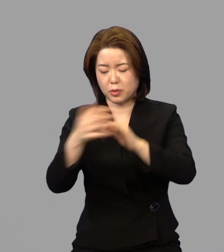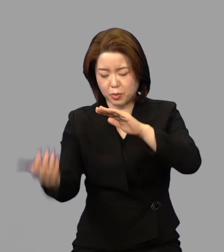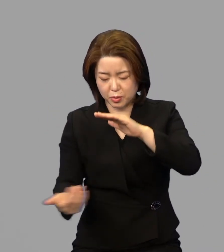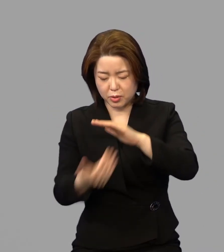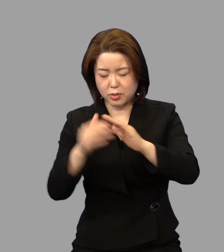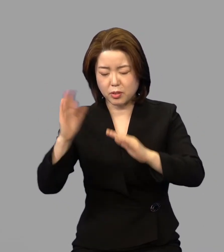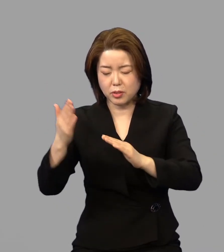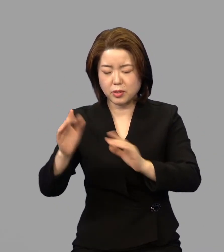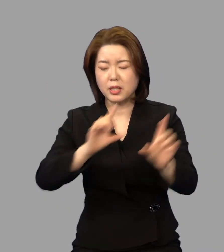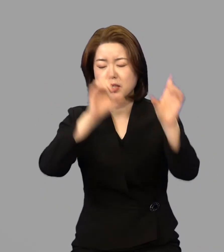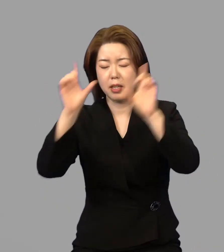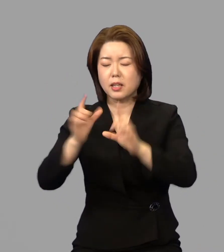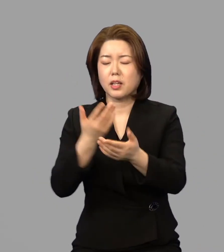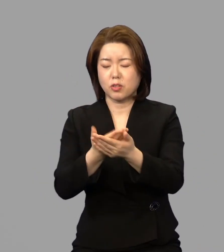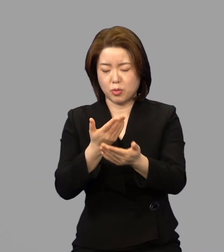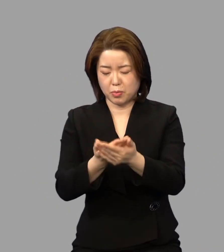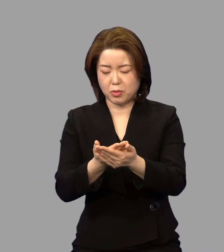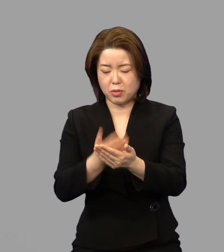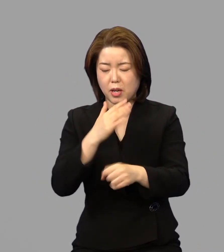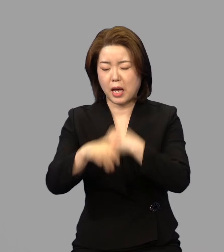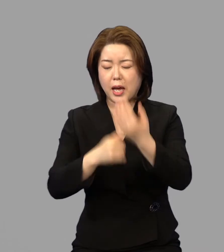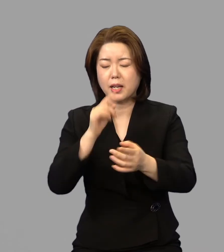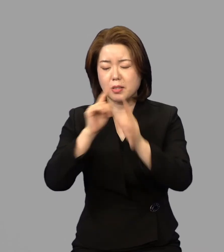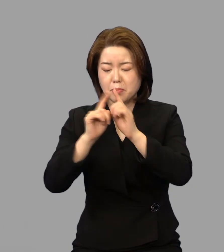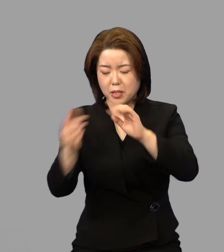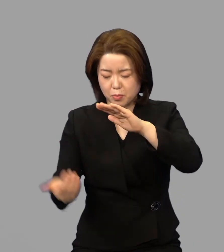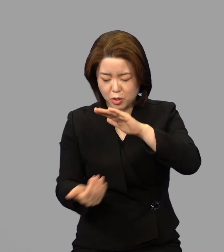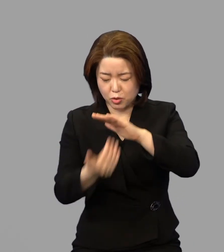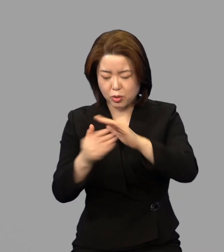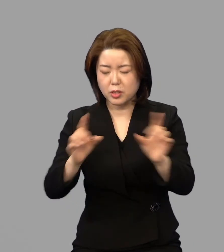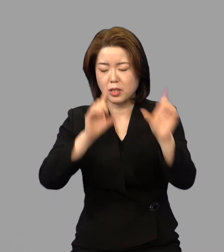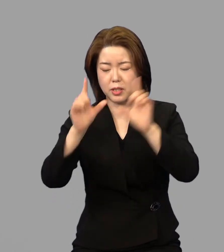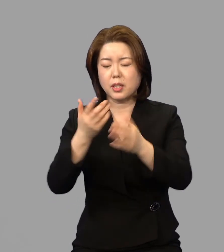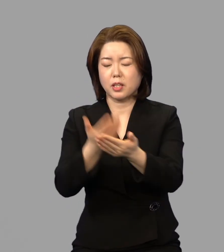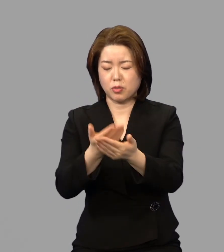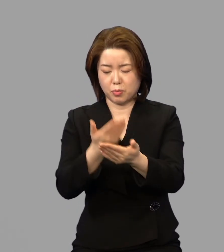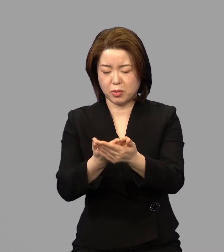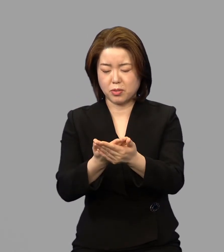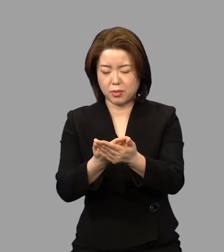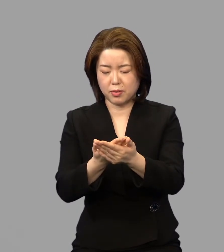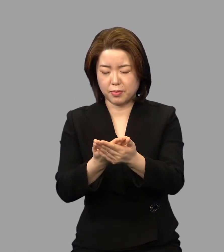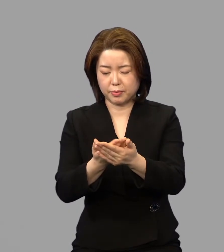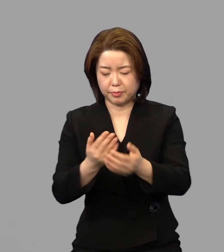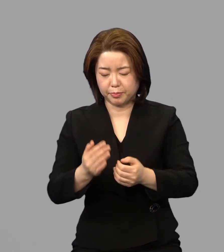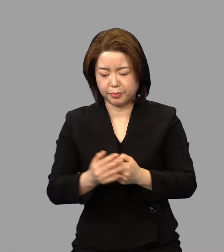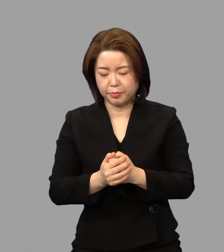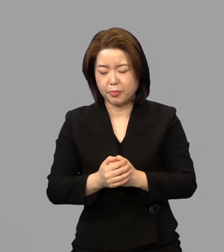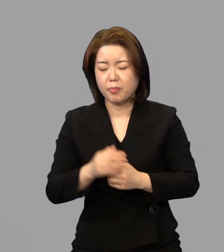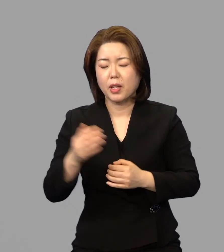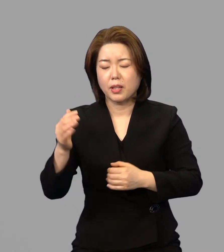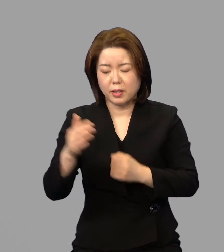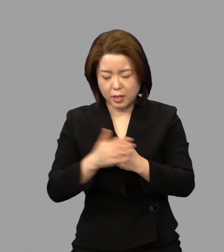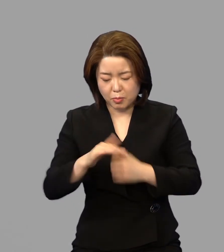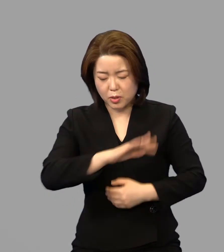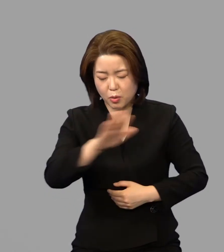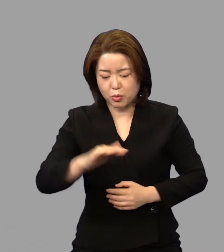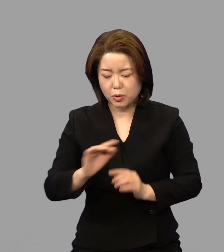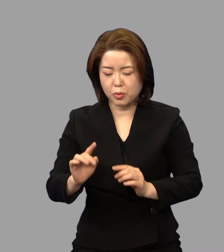삶을 살게 하소서. 하나님의 말씀이 이루어진 삶을 살게 하여 주옵소서. 그래서 우리도